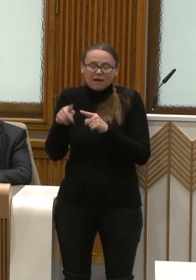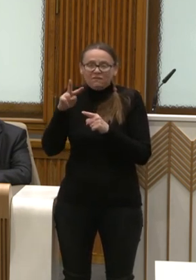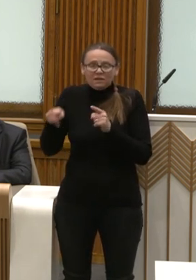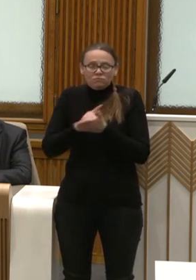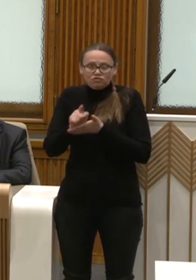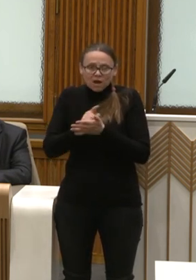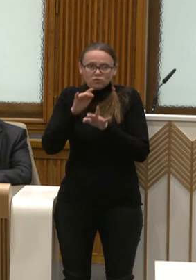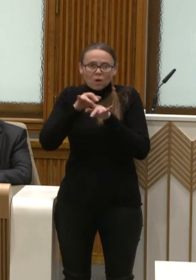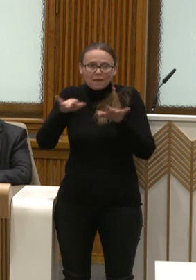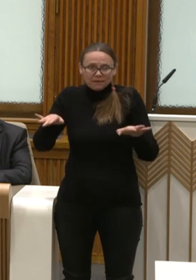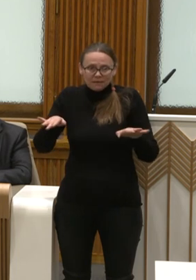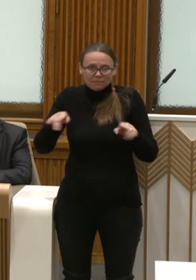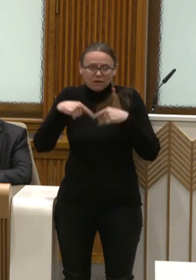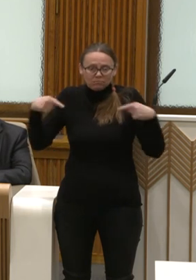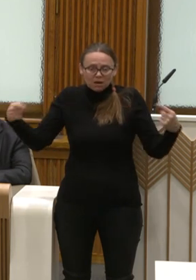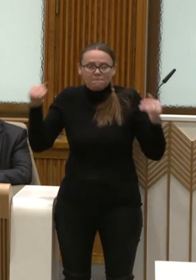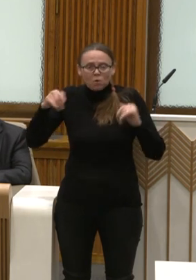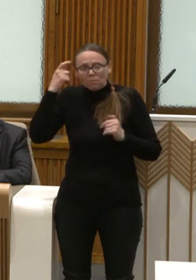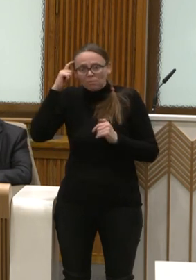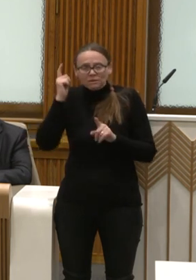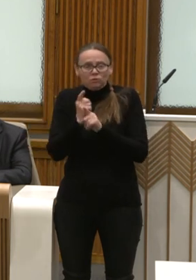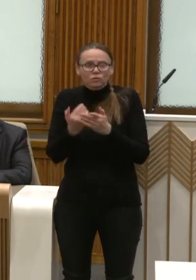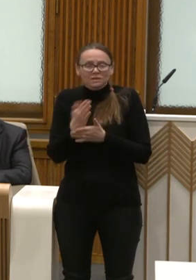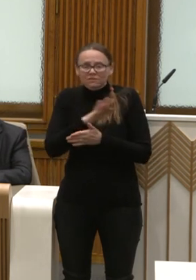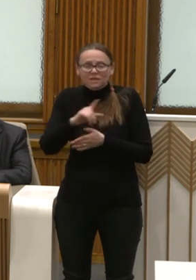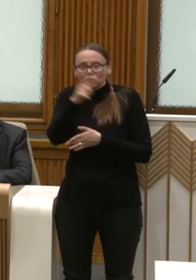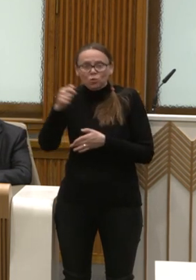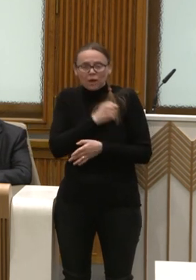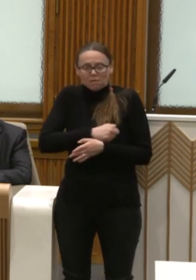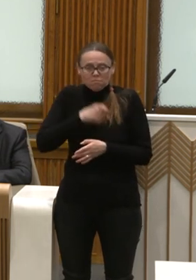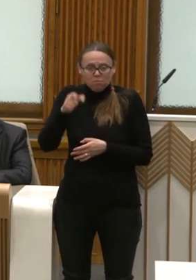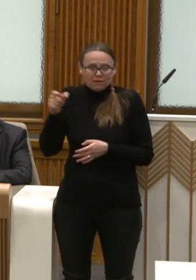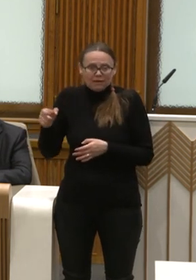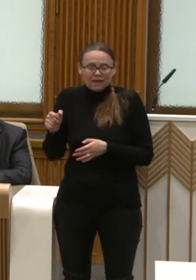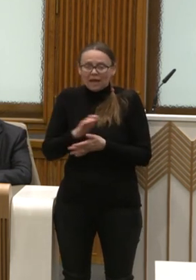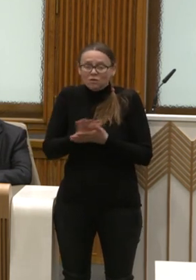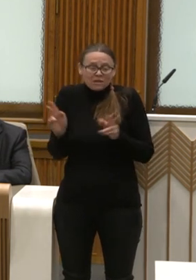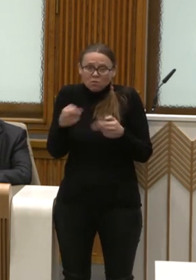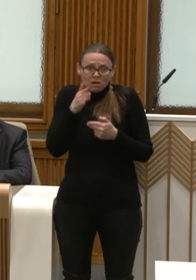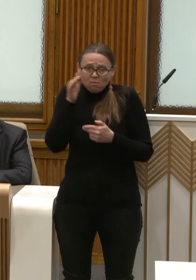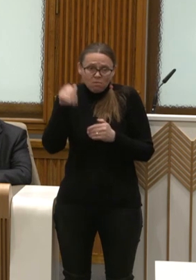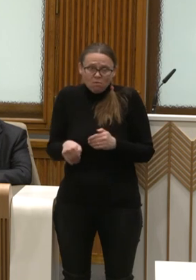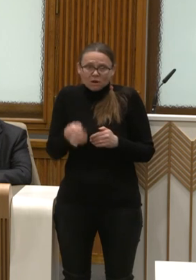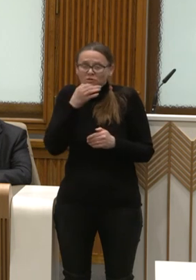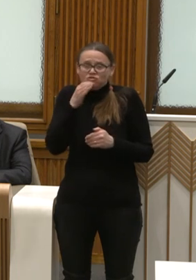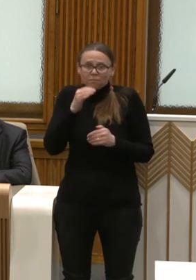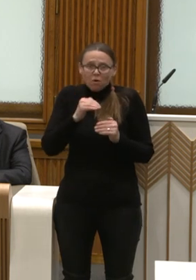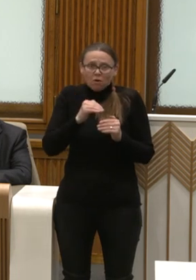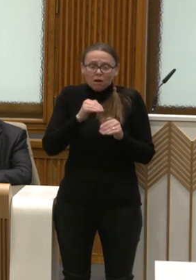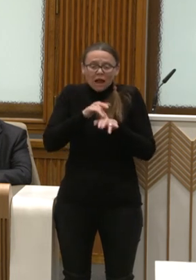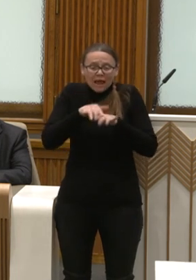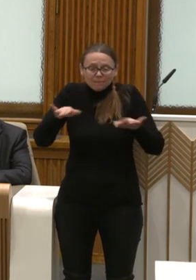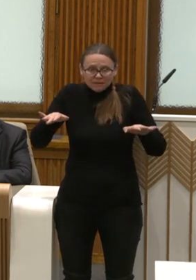epidemije seveda poskrbeti tudi za vse ostale bolnike in enostavno ne bomo zmogli, če bo epidemija naraščala na